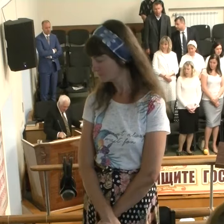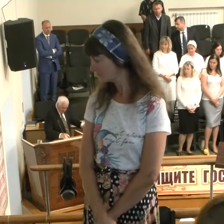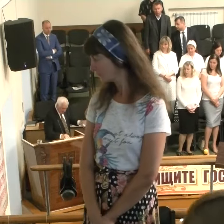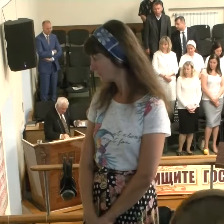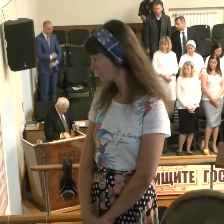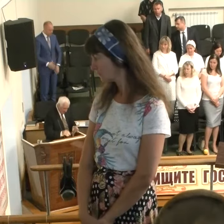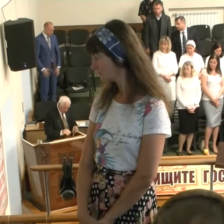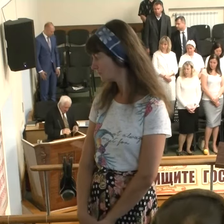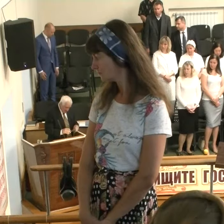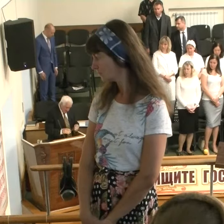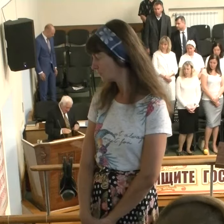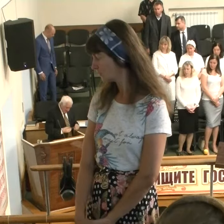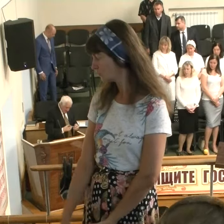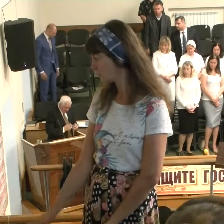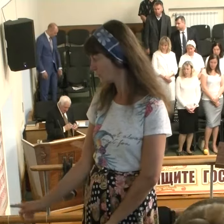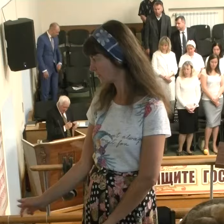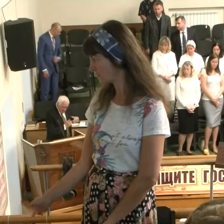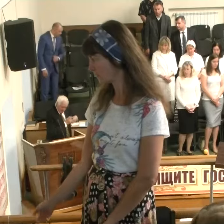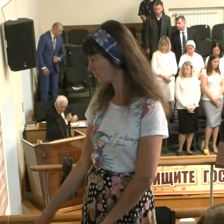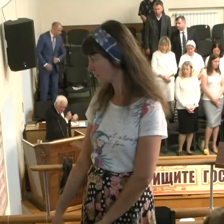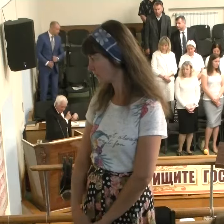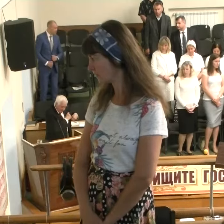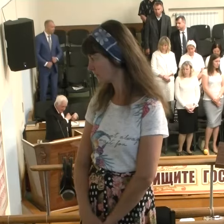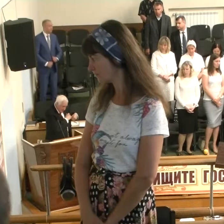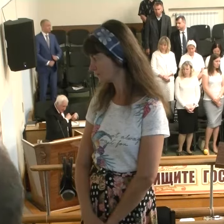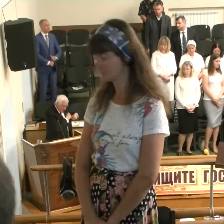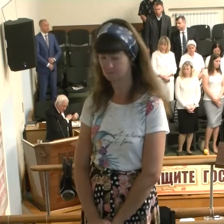Аминь. Братья и сестры, мы